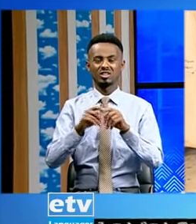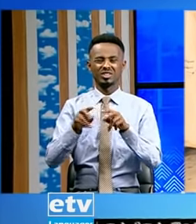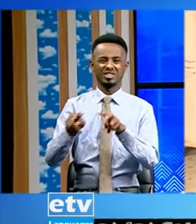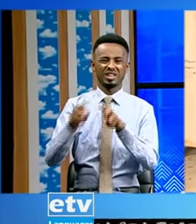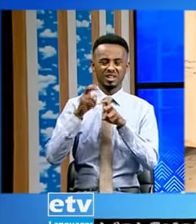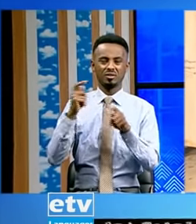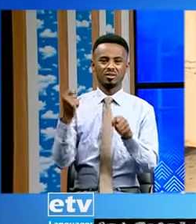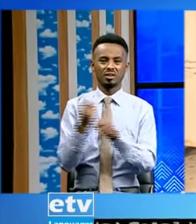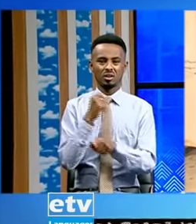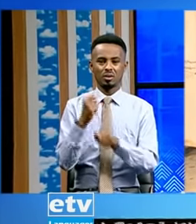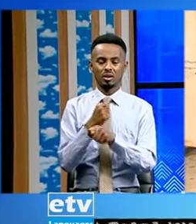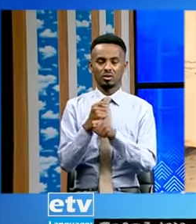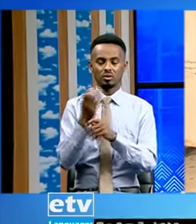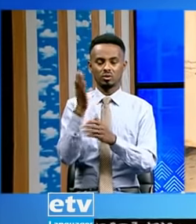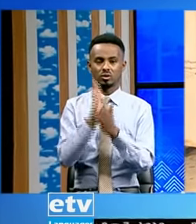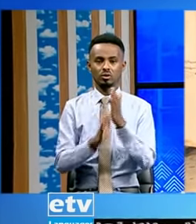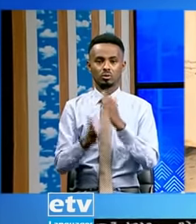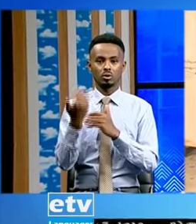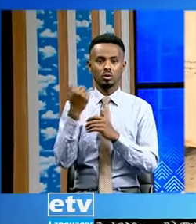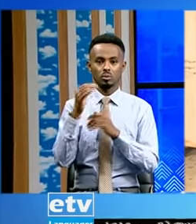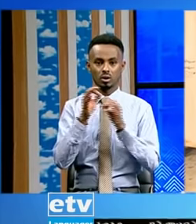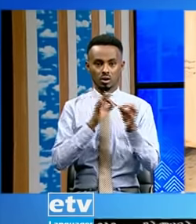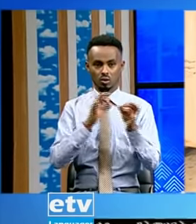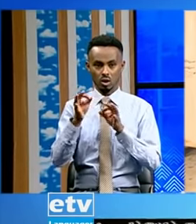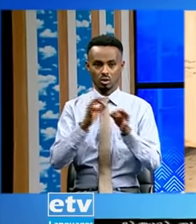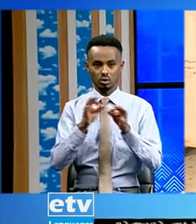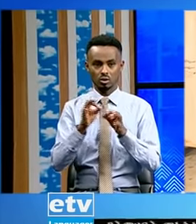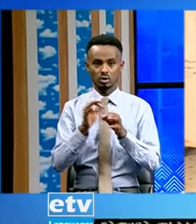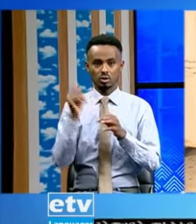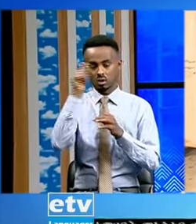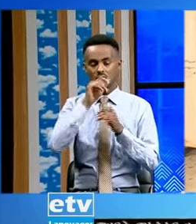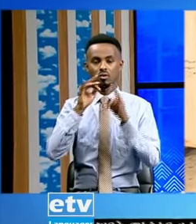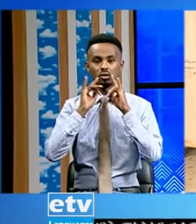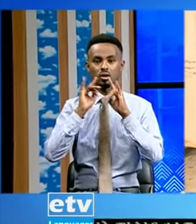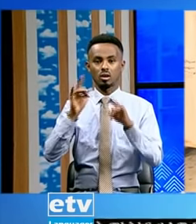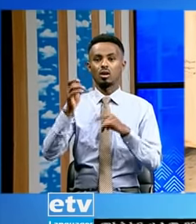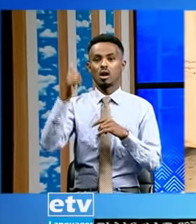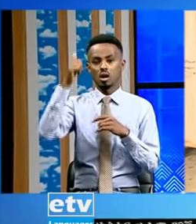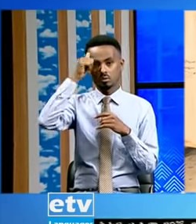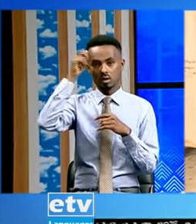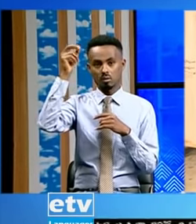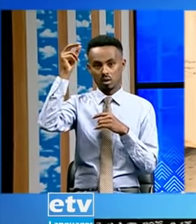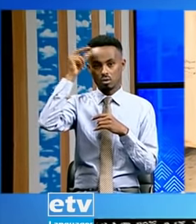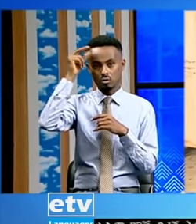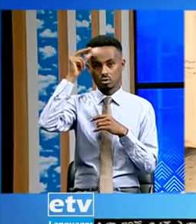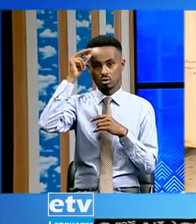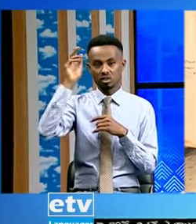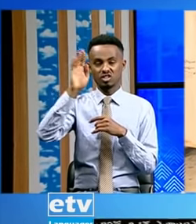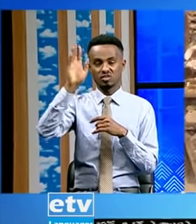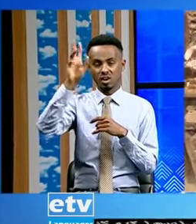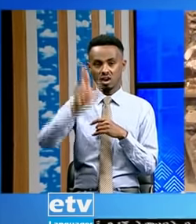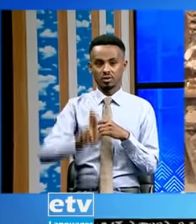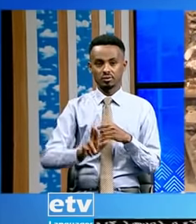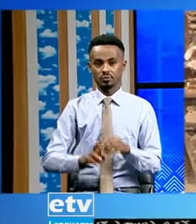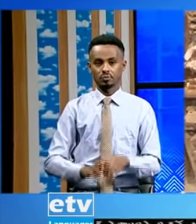ጸያፍ ተግባራትን ሲፈጽሙ እንደነበረ ነግረውናል። ለኢቲቪ ዜና አስማረ ብርሃኑ